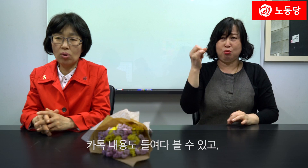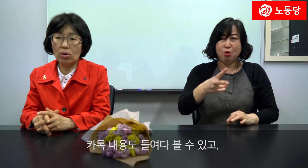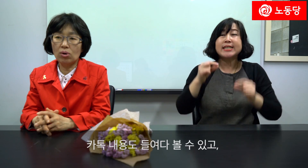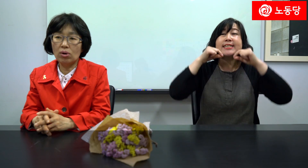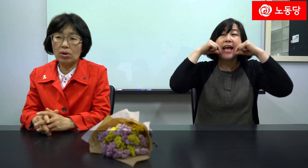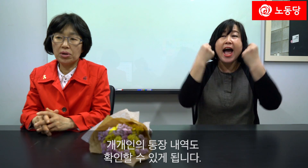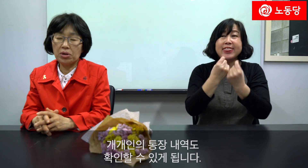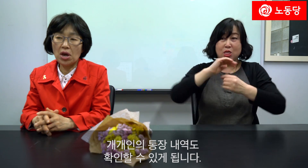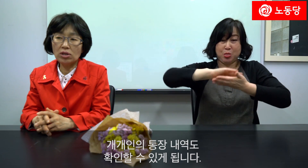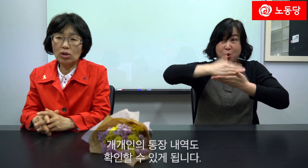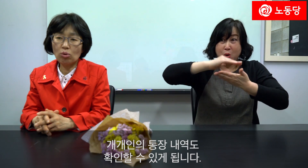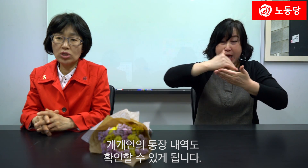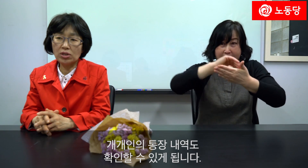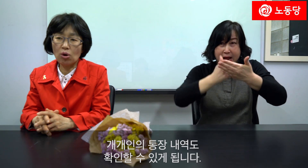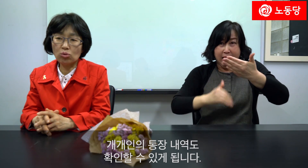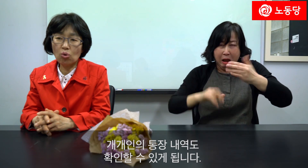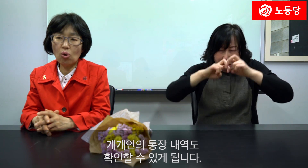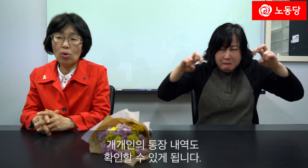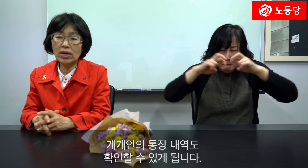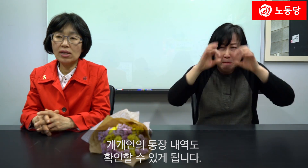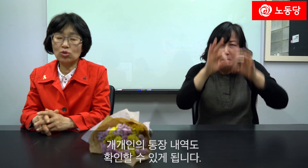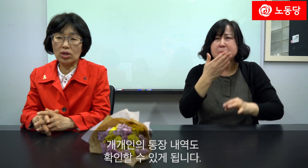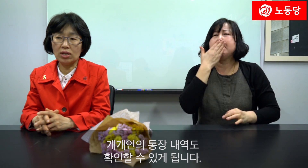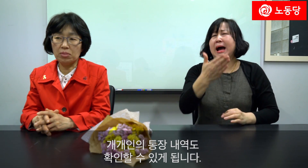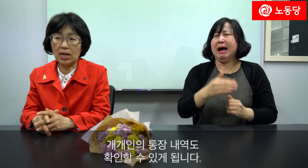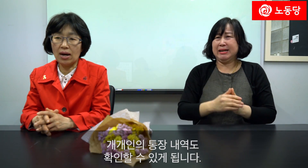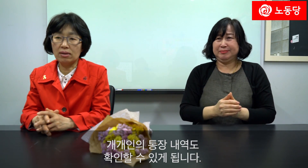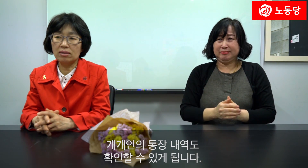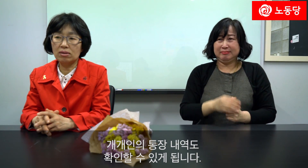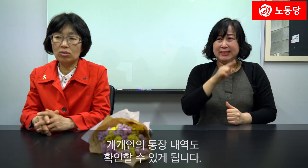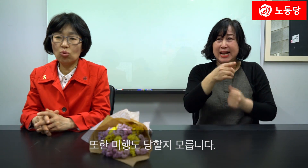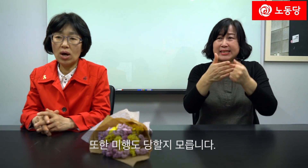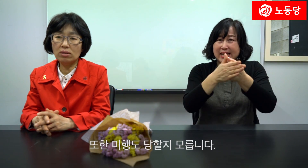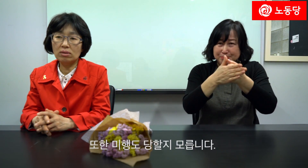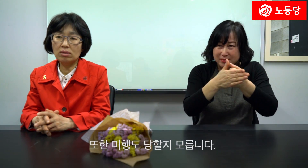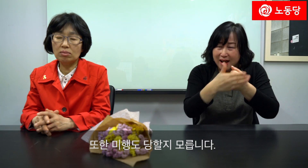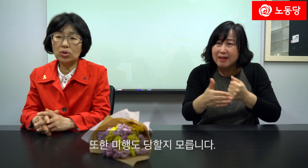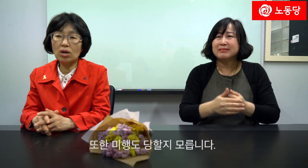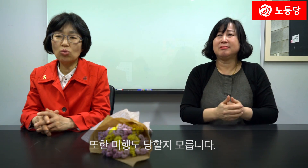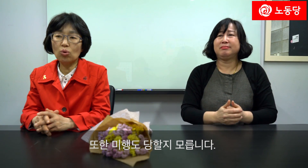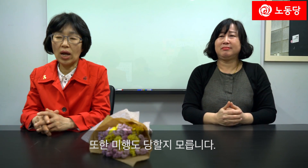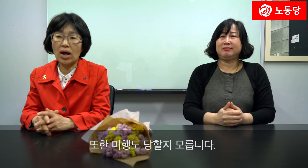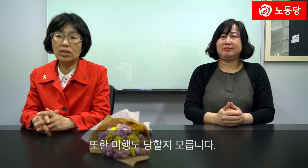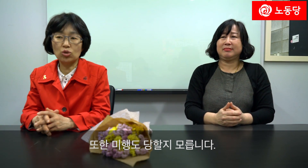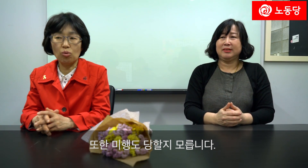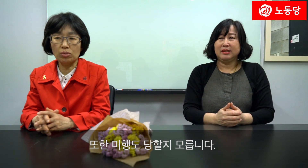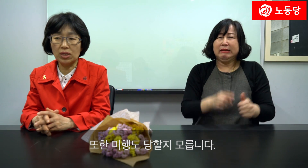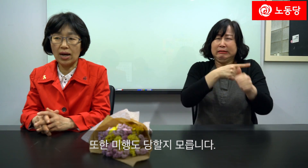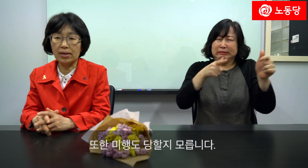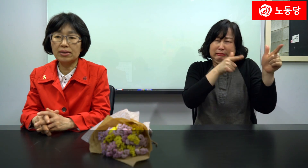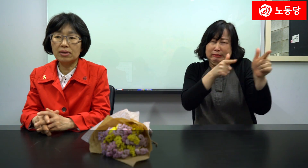들여다보고 개인의 통장 내역도 확인할 수 있게 됩니다. 또한 미행도